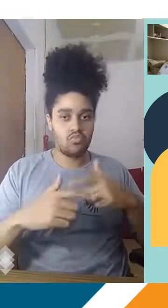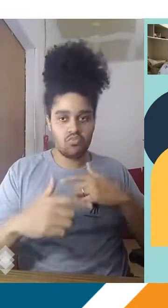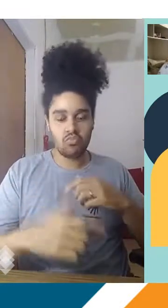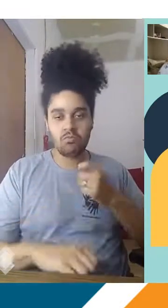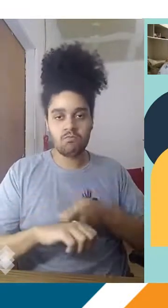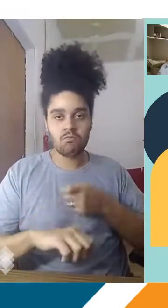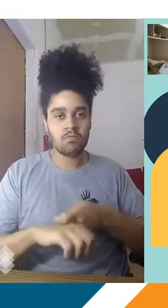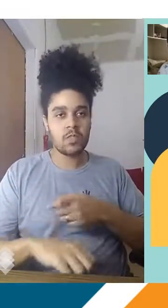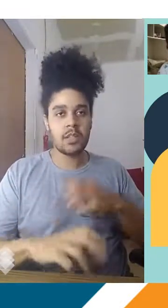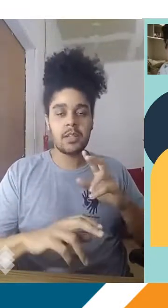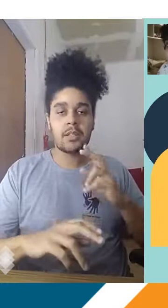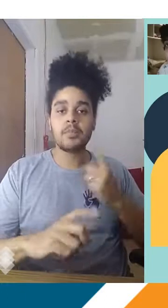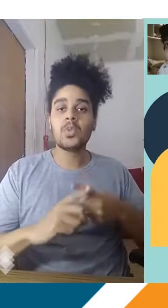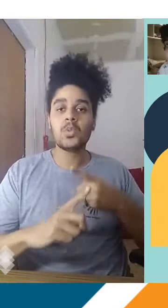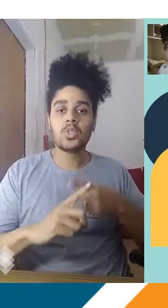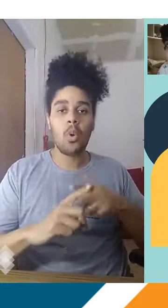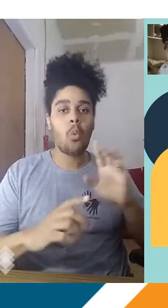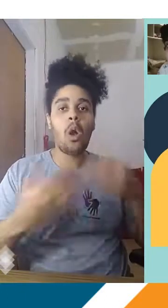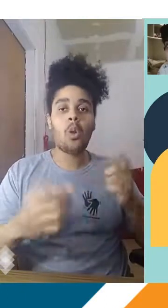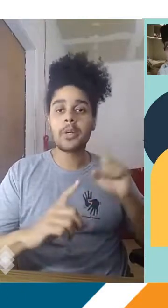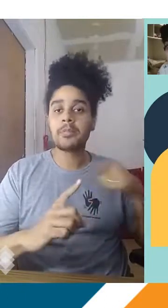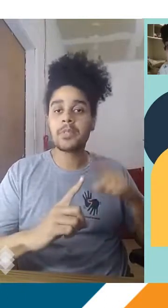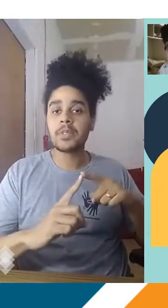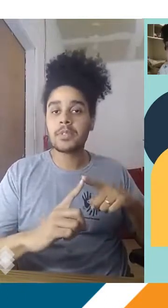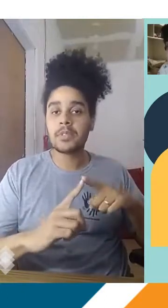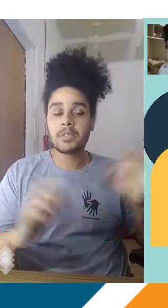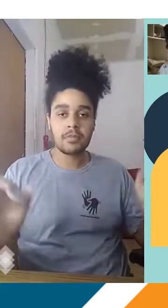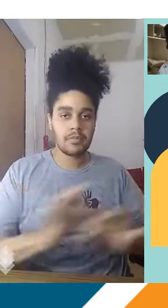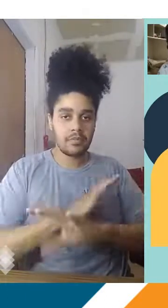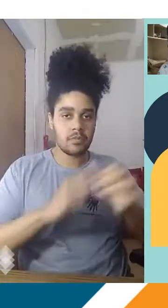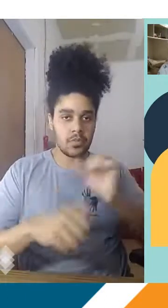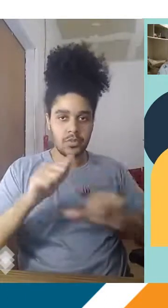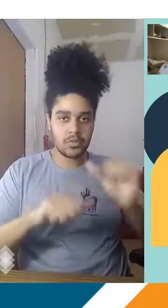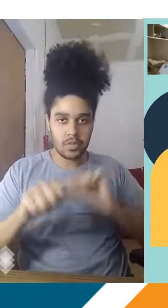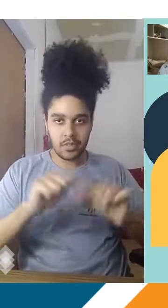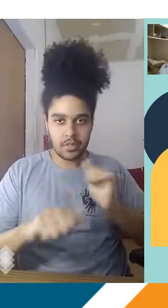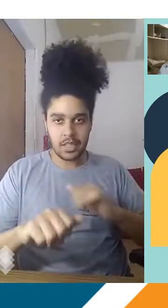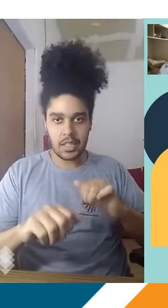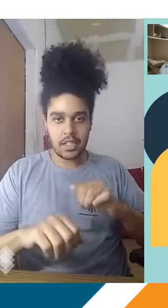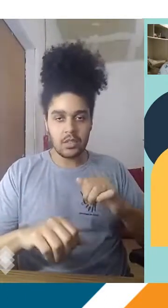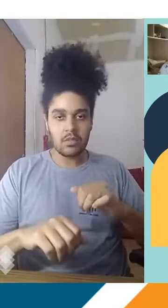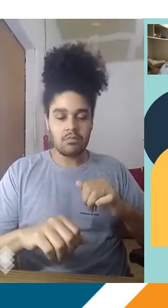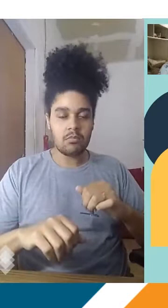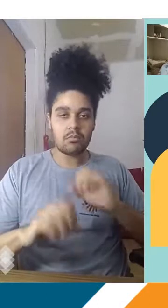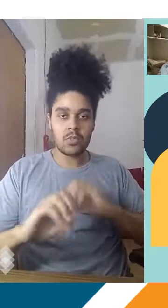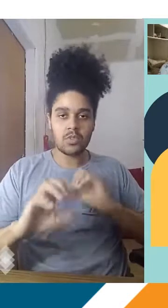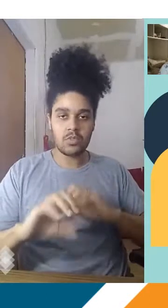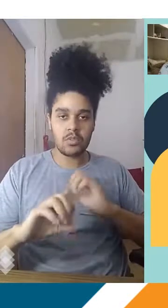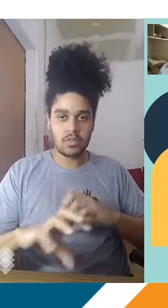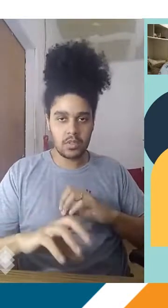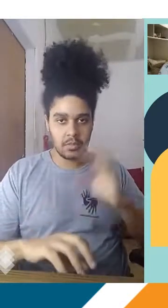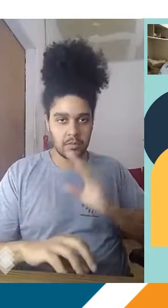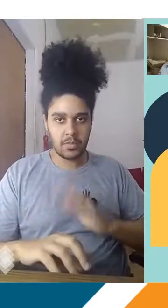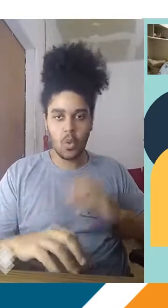ações concretas, que visem o que, ou seja, para quê, com qual objetivo? Que visem a completa transformação do padrão de ensino nacional, com